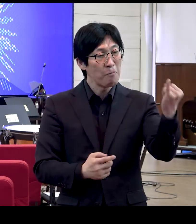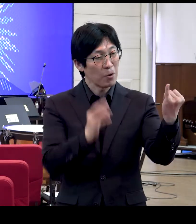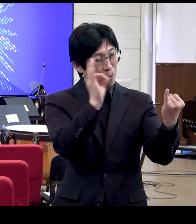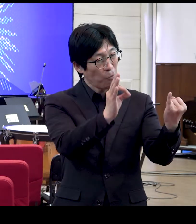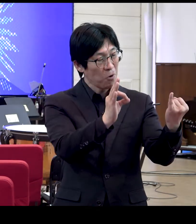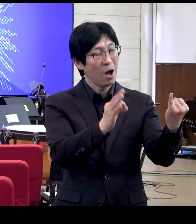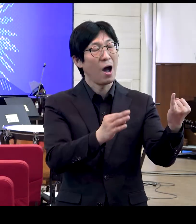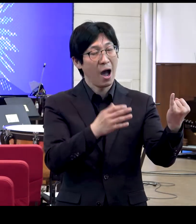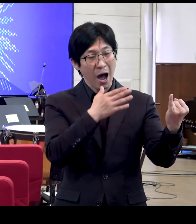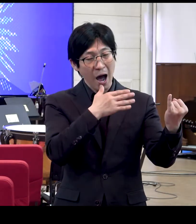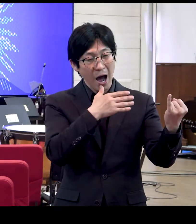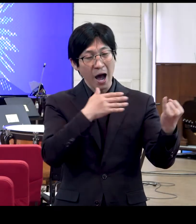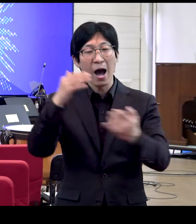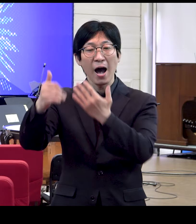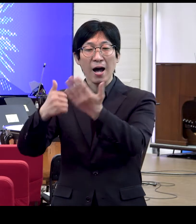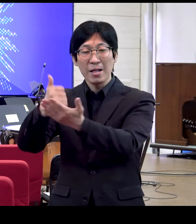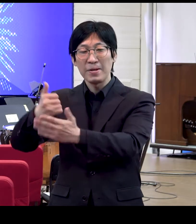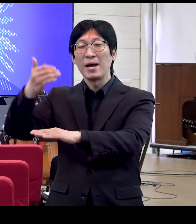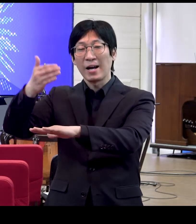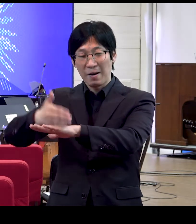어머니를 향한 우리 하나님의 음성이에요.